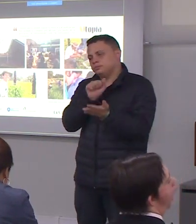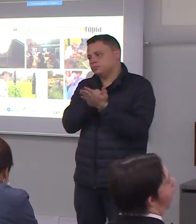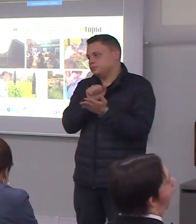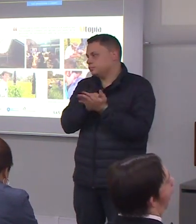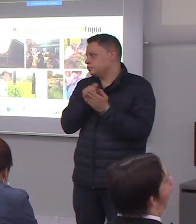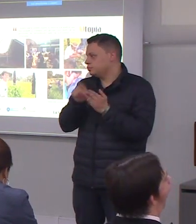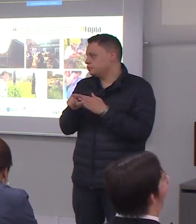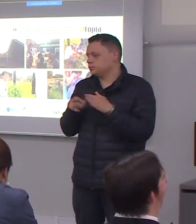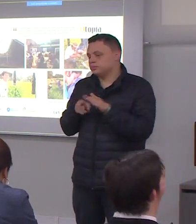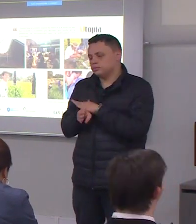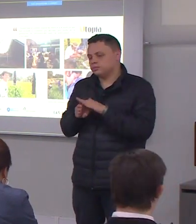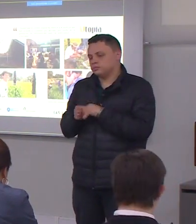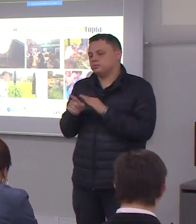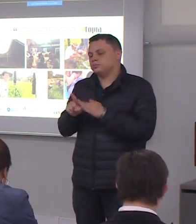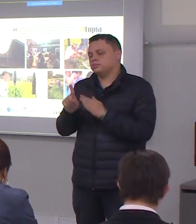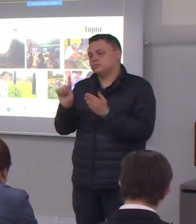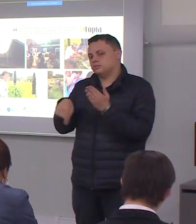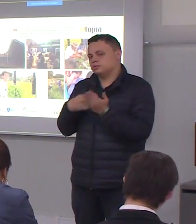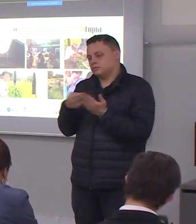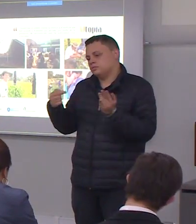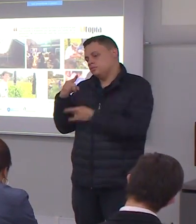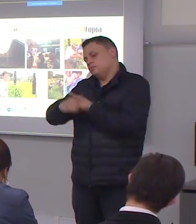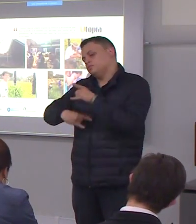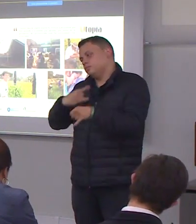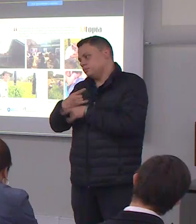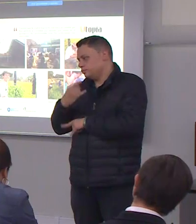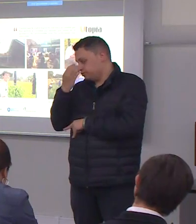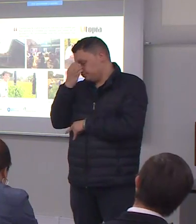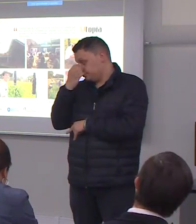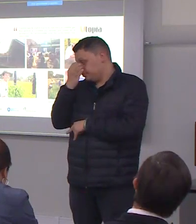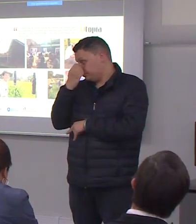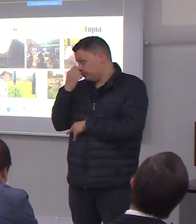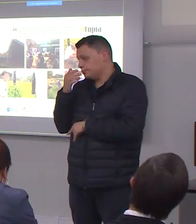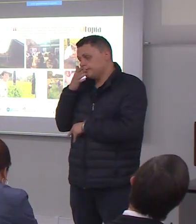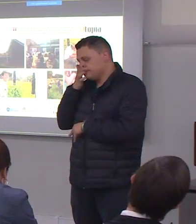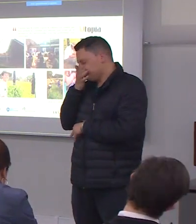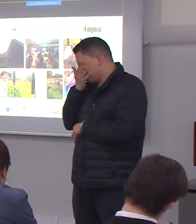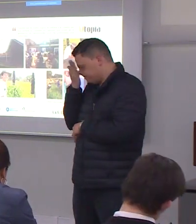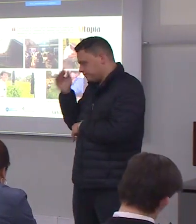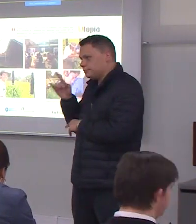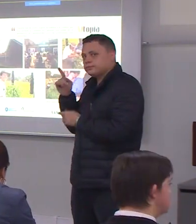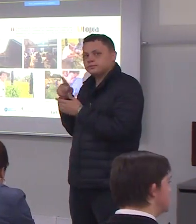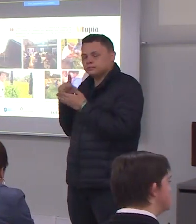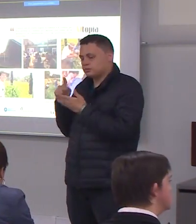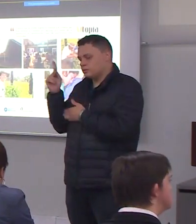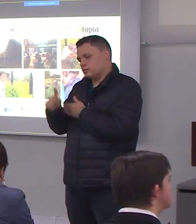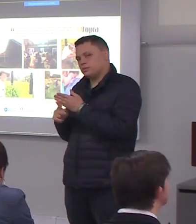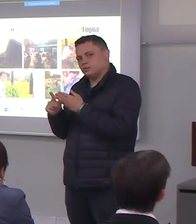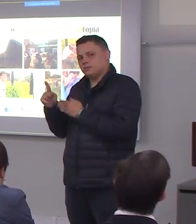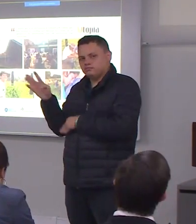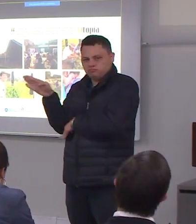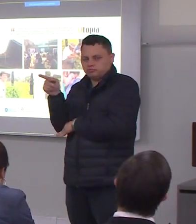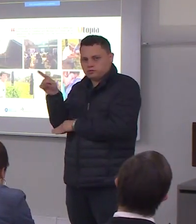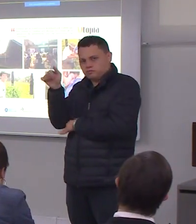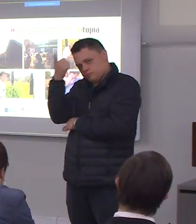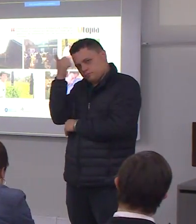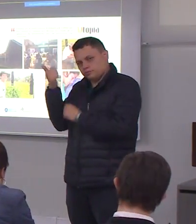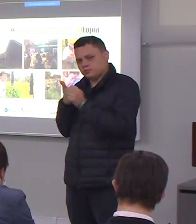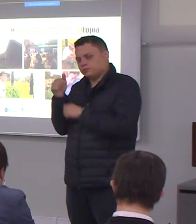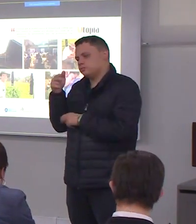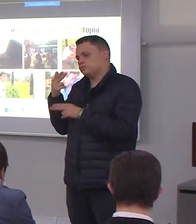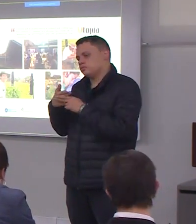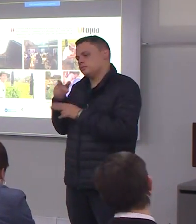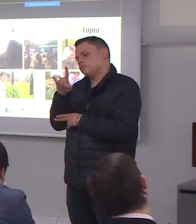accesibilidad de diseño universal a nivel institucional un proyecto bandera que se llama Utopía Utopía están